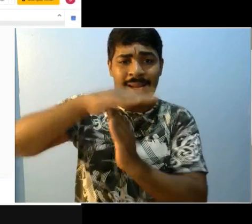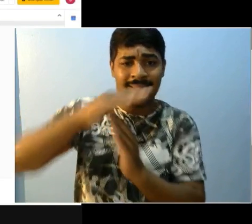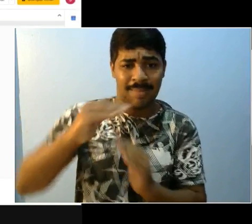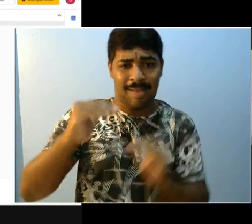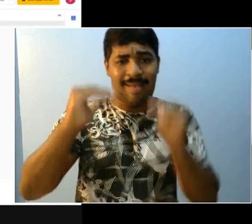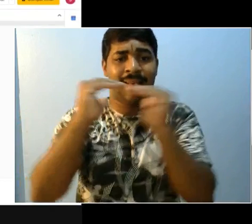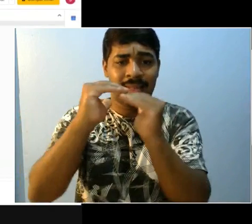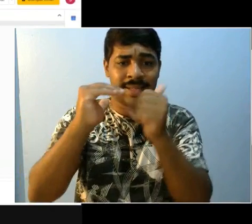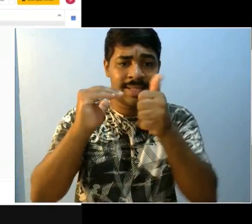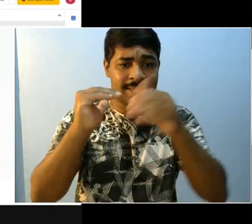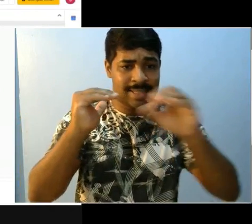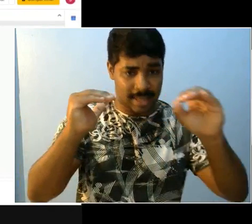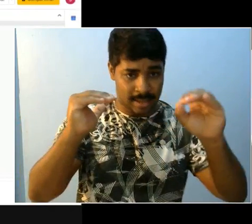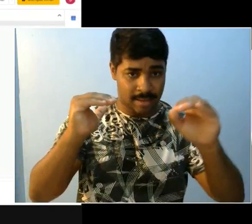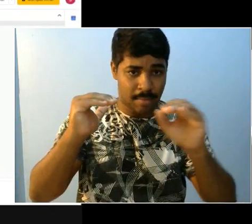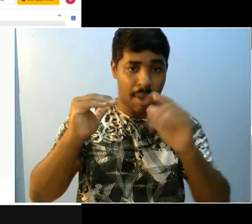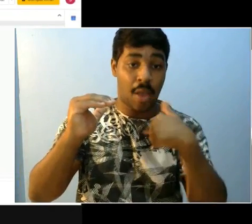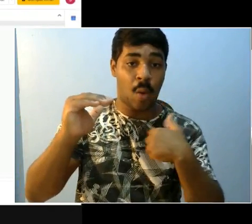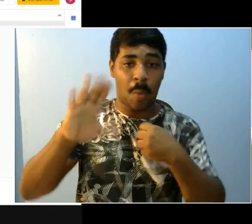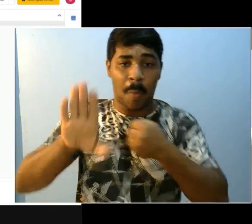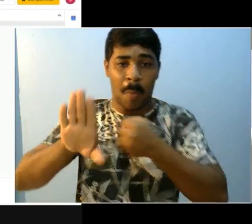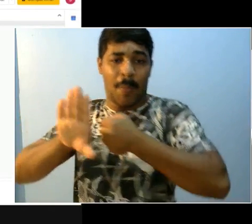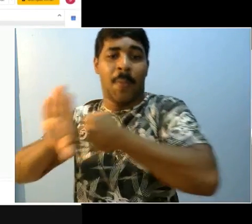com esse máximo.